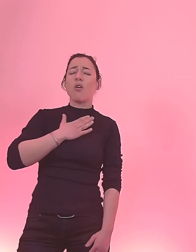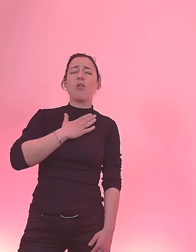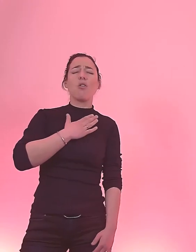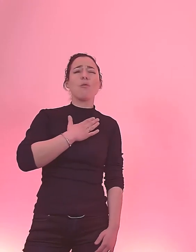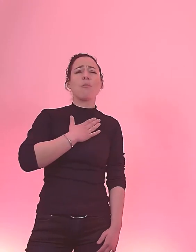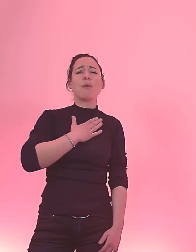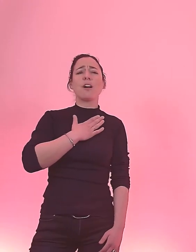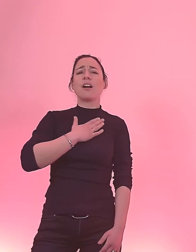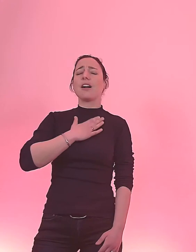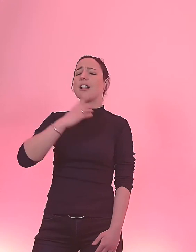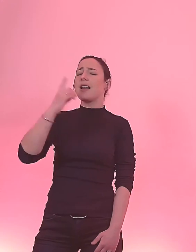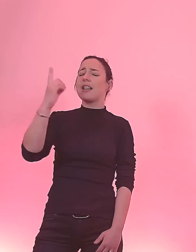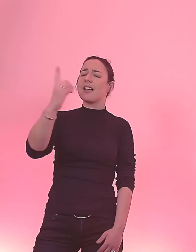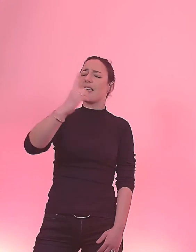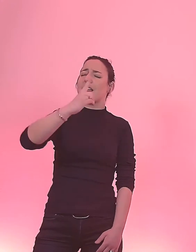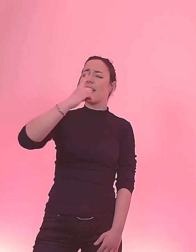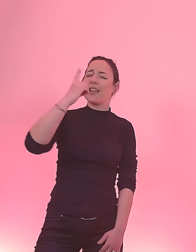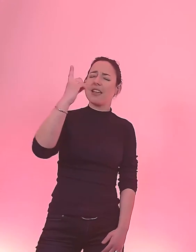oh man